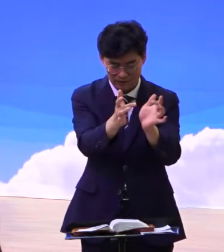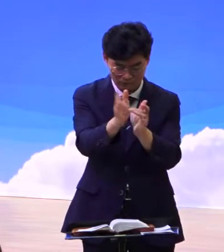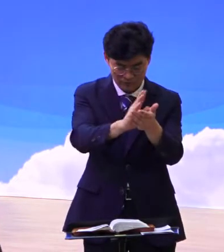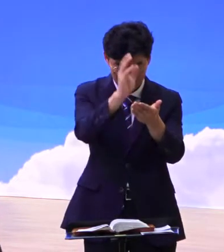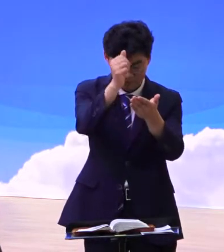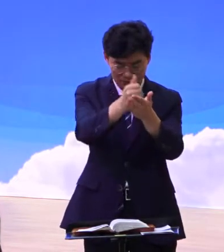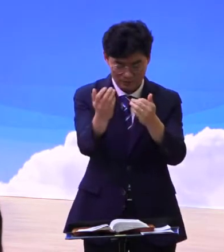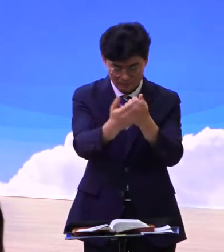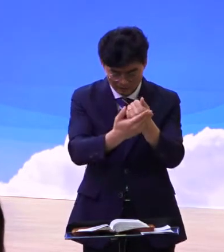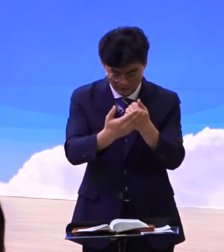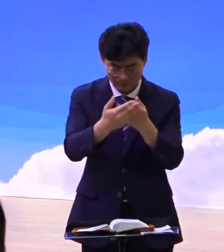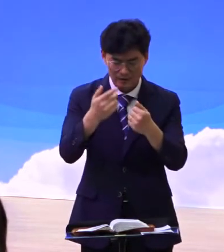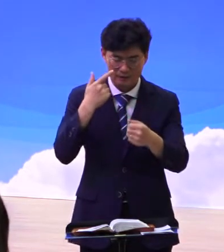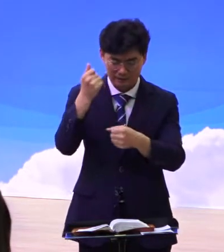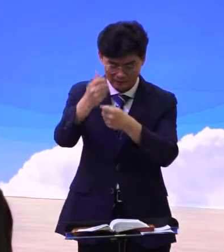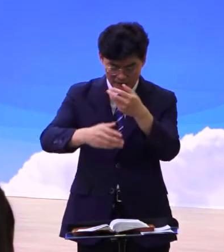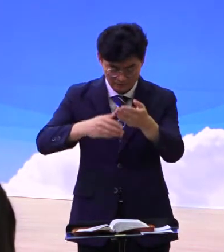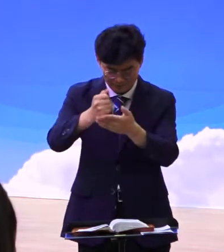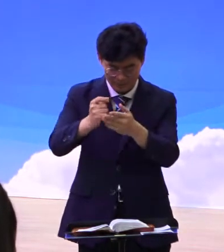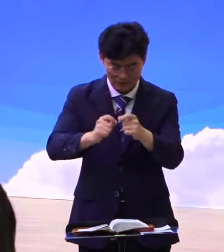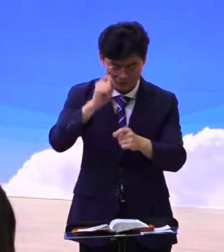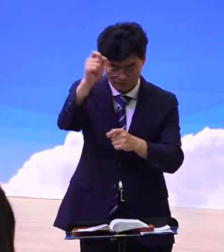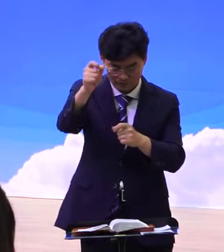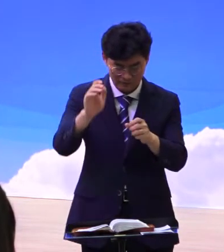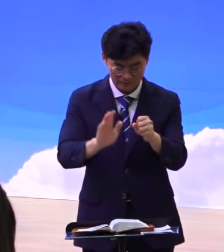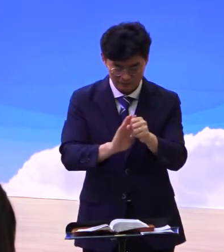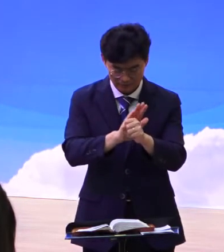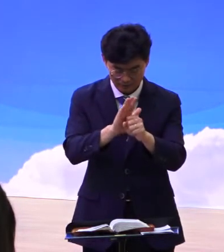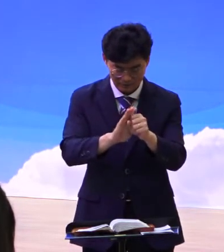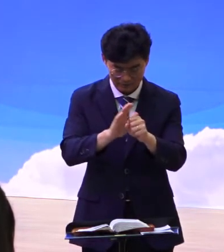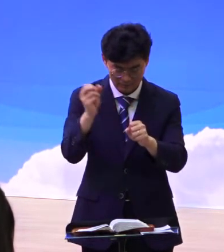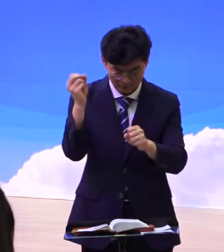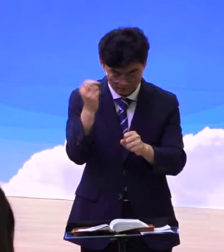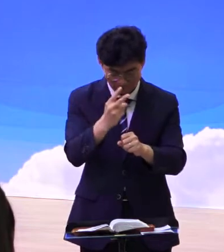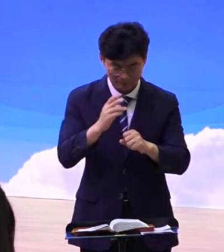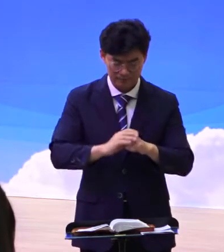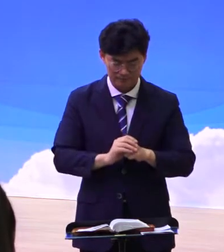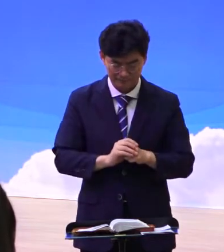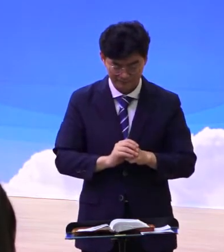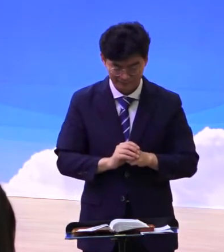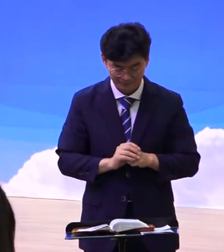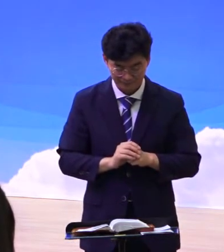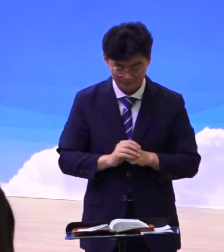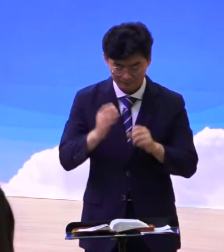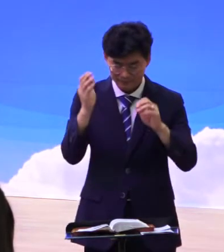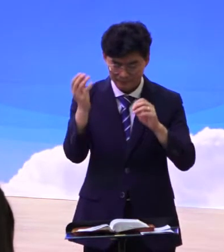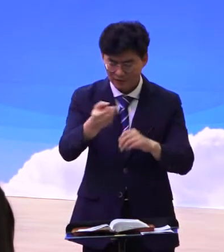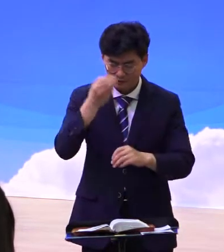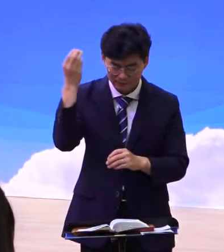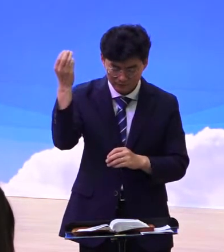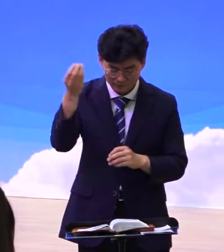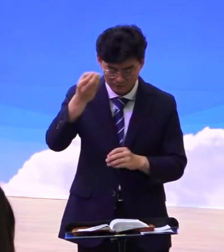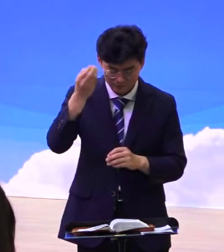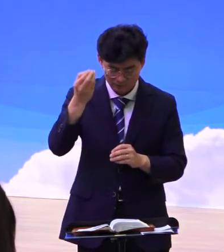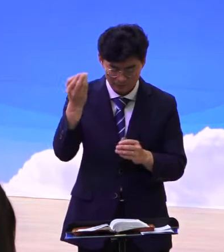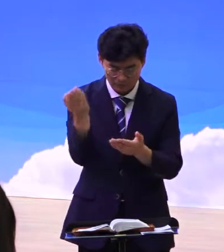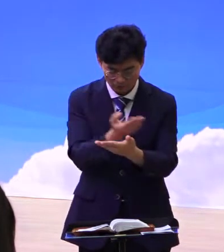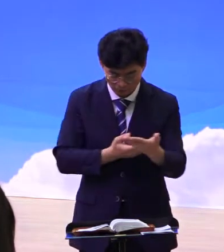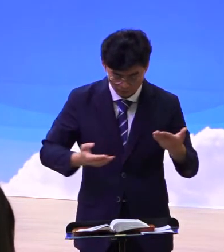은혜와 하나님 아버지의 영원하신 사랑하심과 성령님의